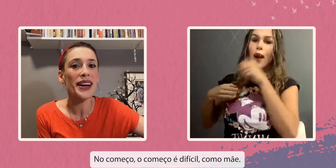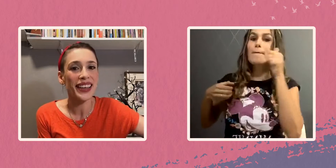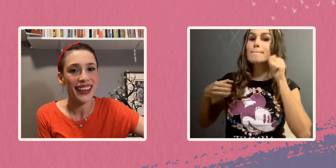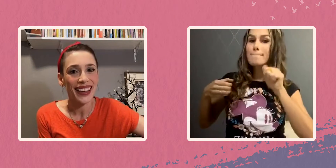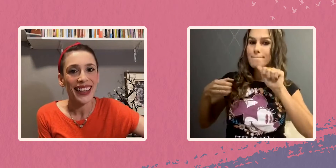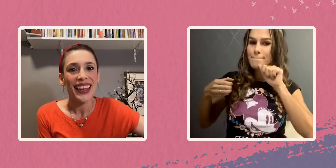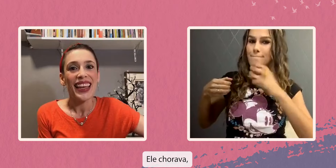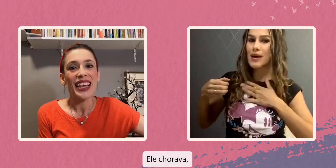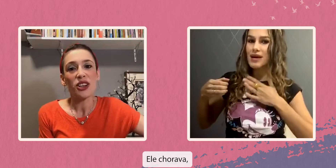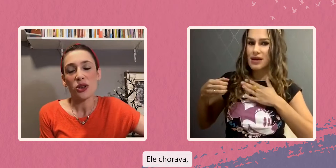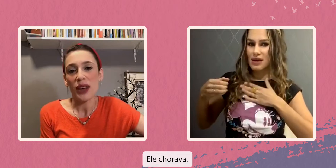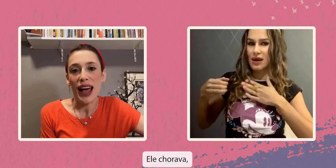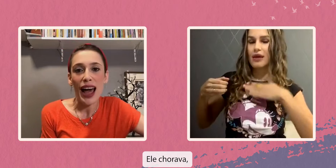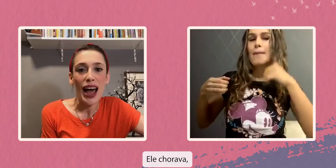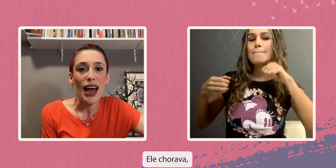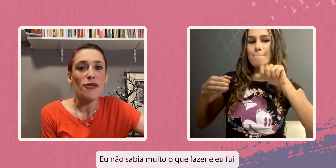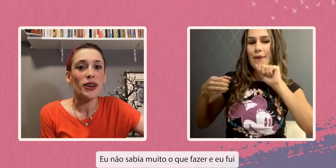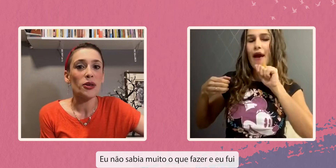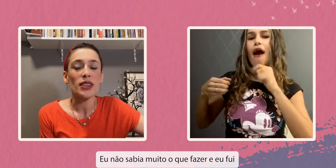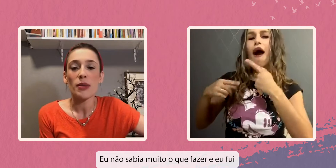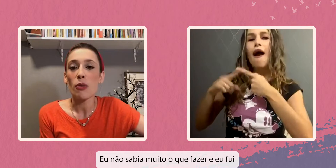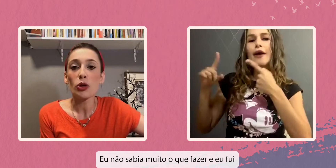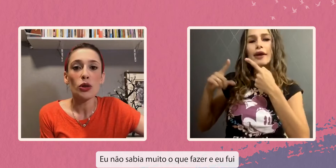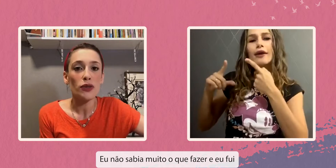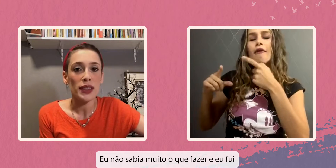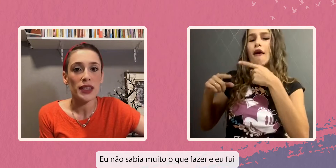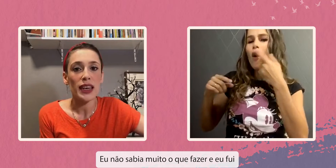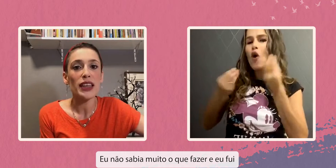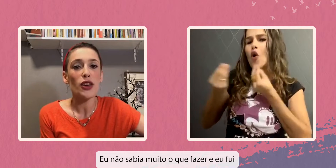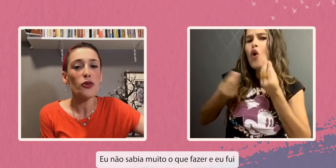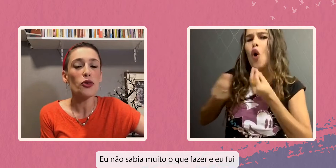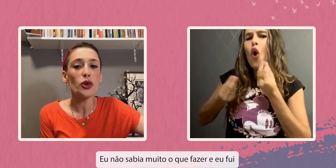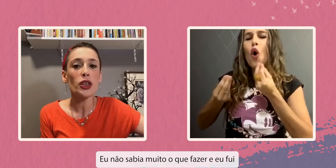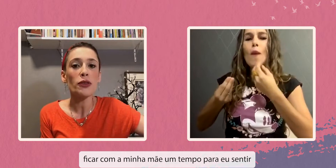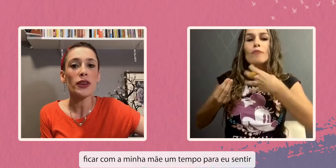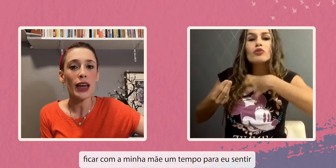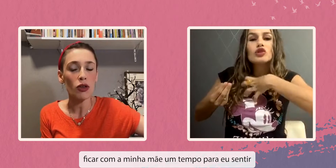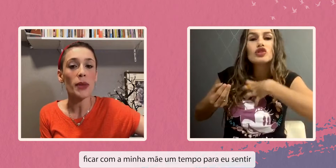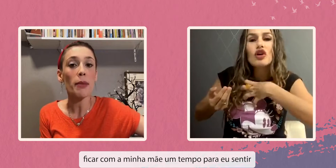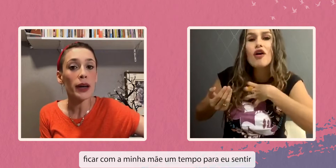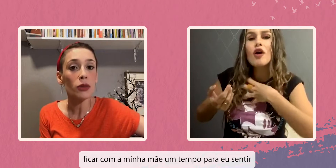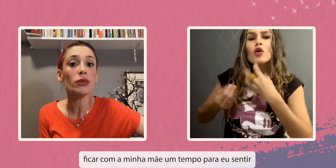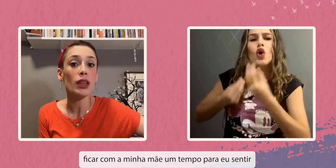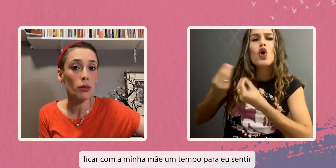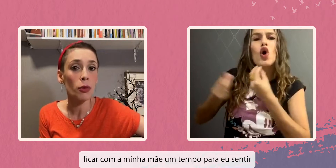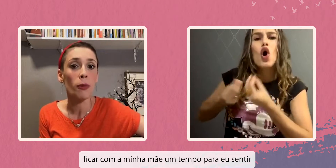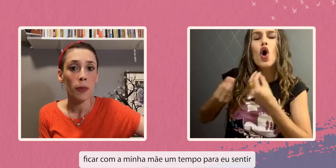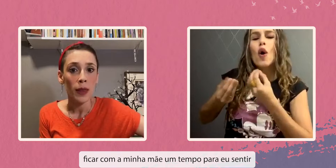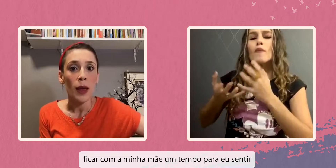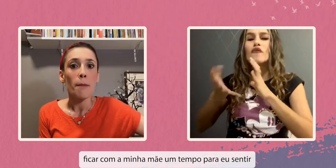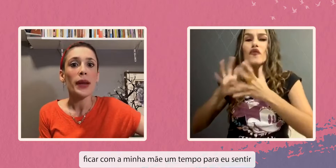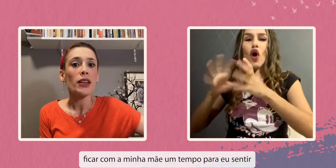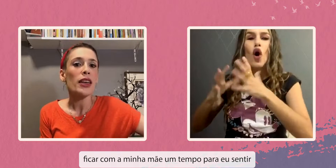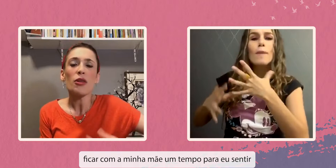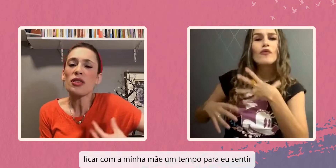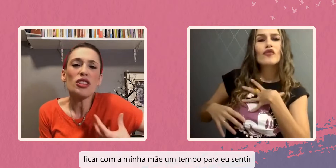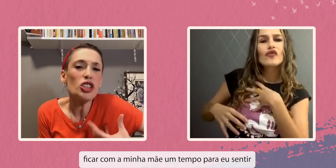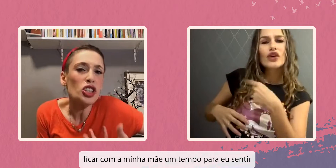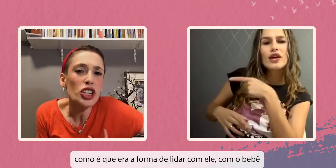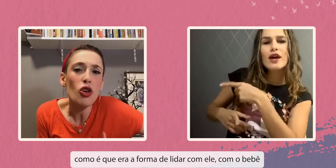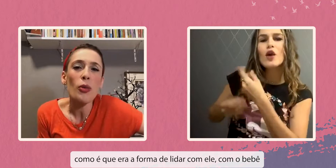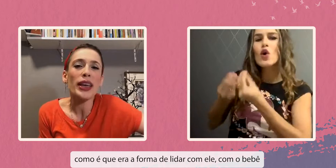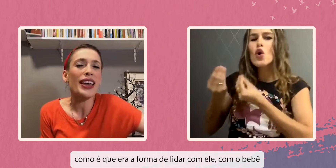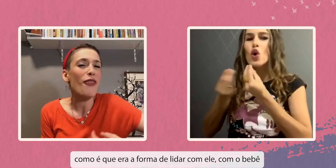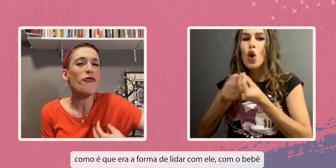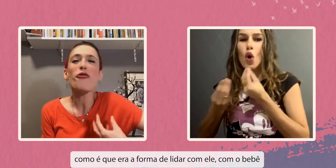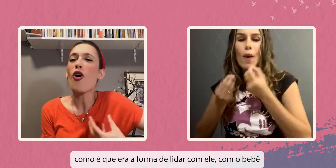Como mãe. Ele chorava, eu não sabia muito o que fazer e eu fui ficar com a minha mãe um tempo para eu